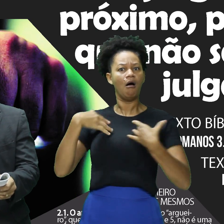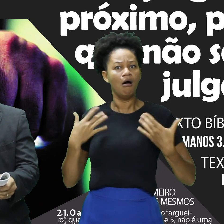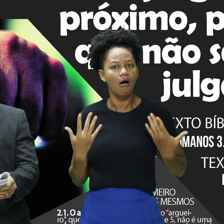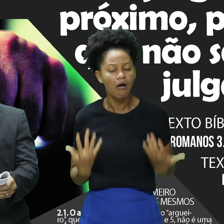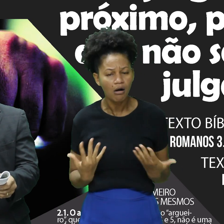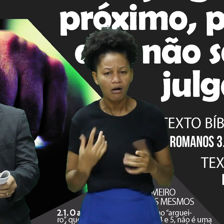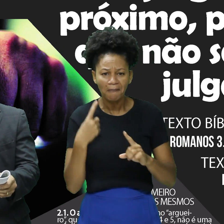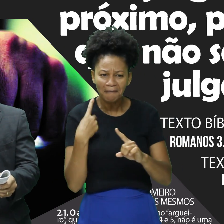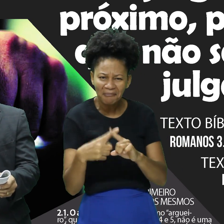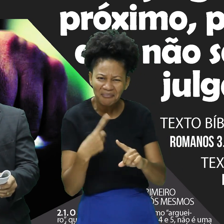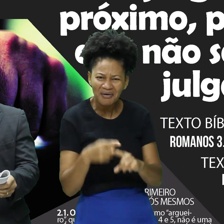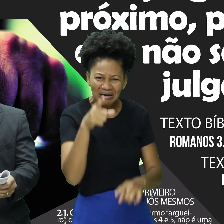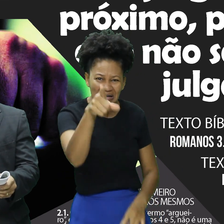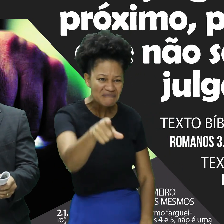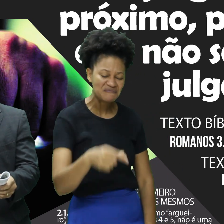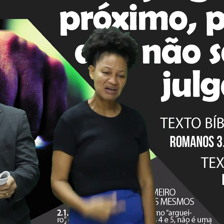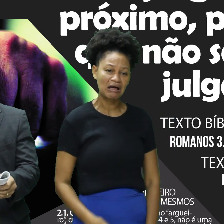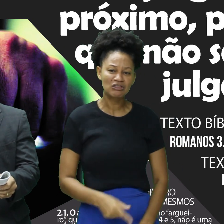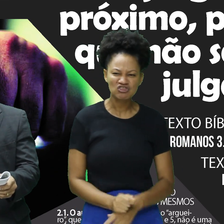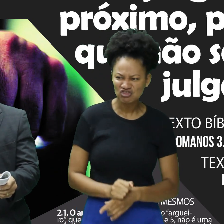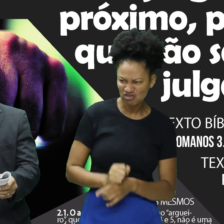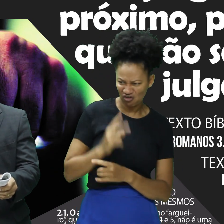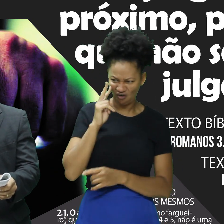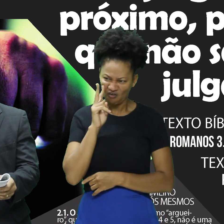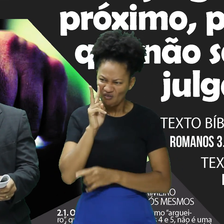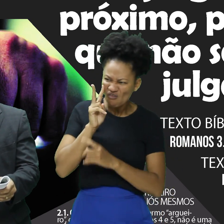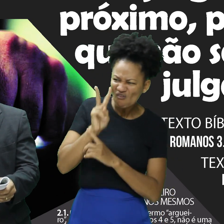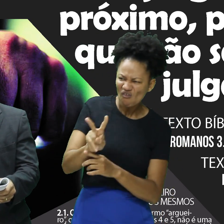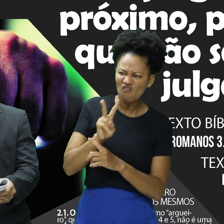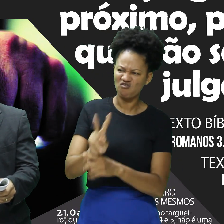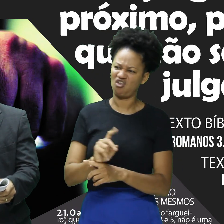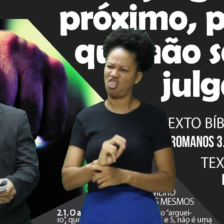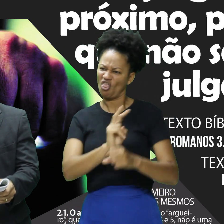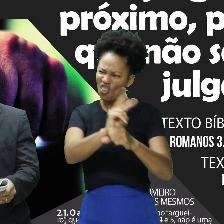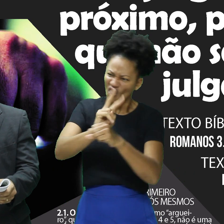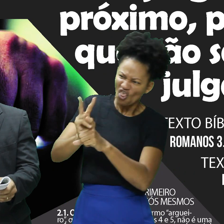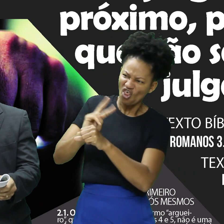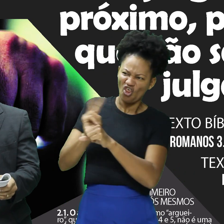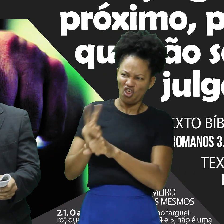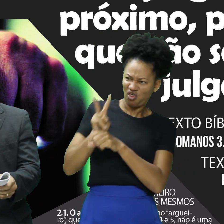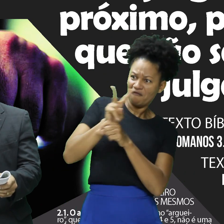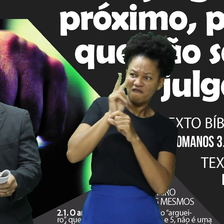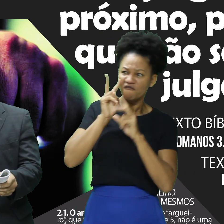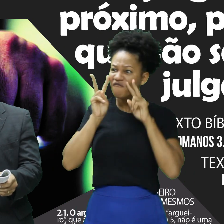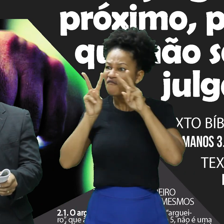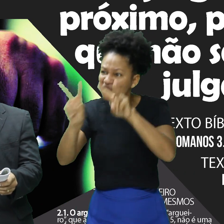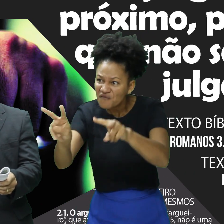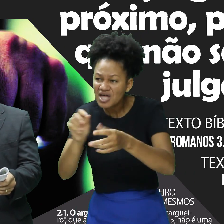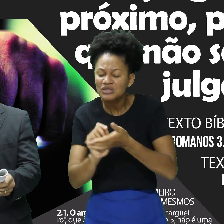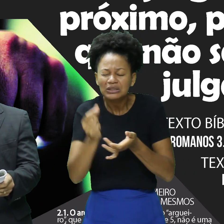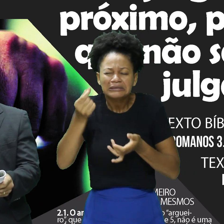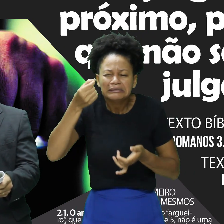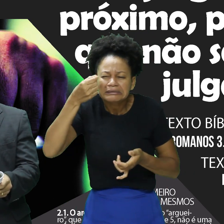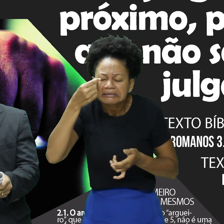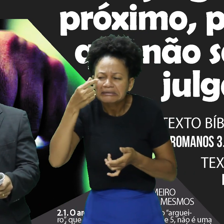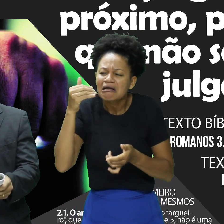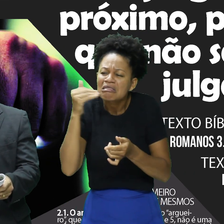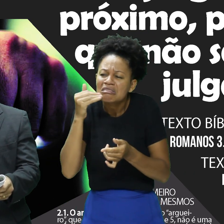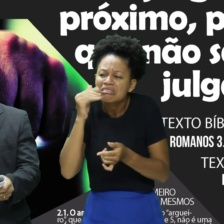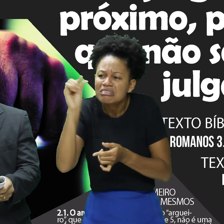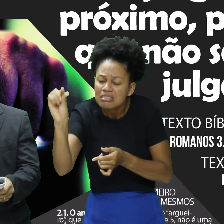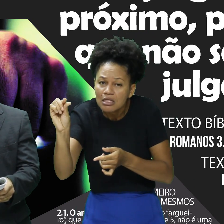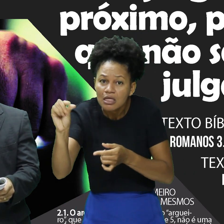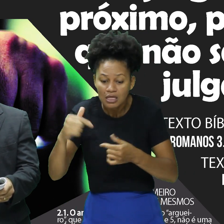que reparas tu no argueiro que está no olho do teu irmão, e não vês a trave que está no